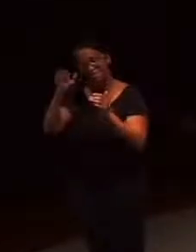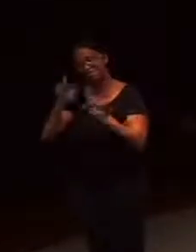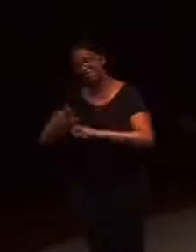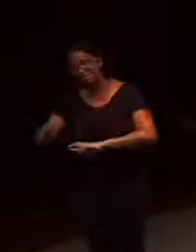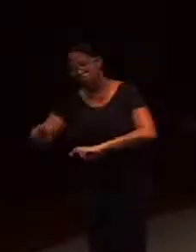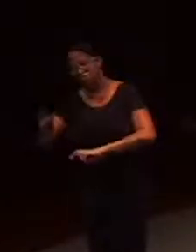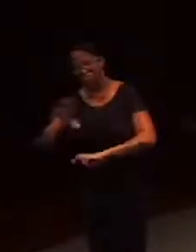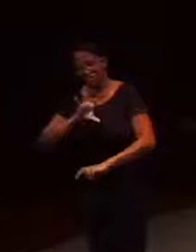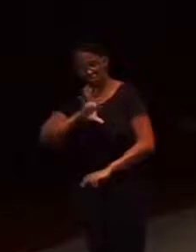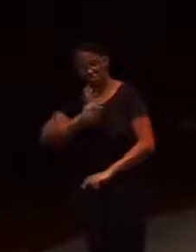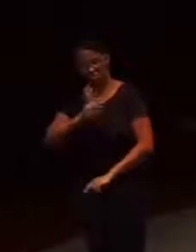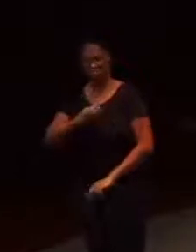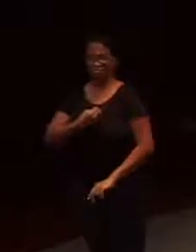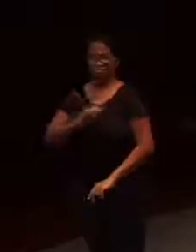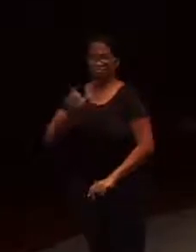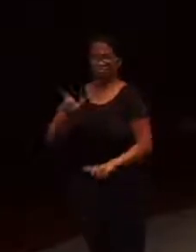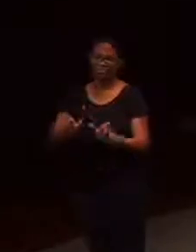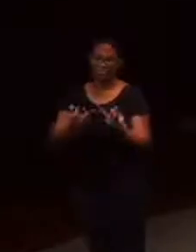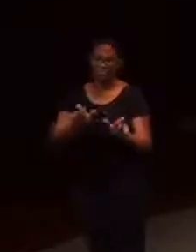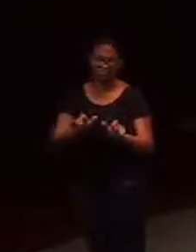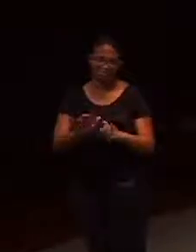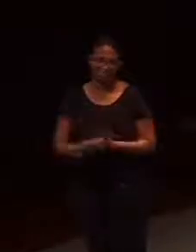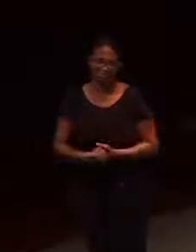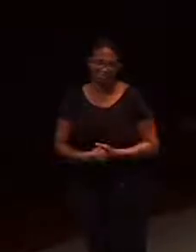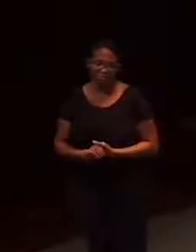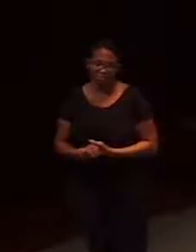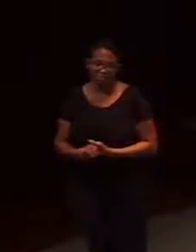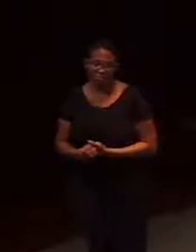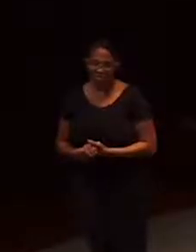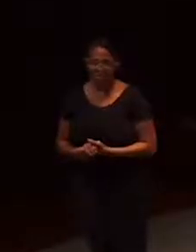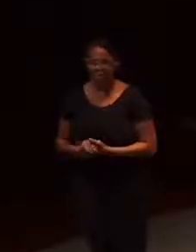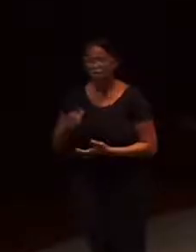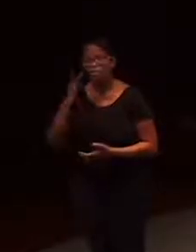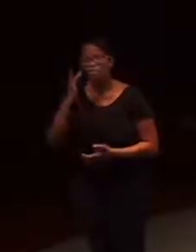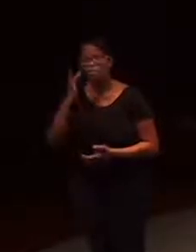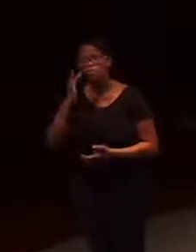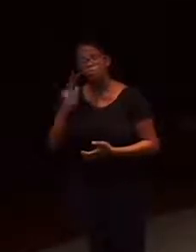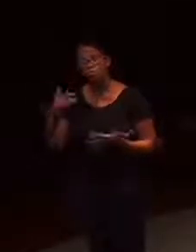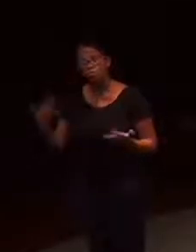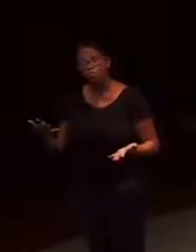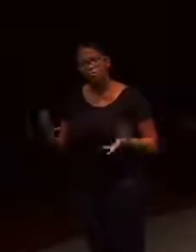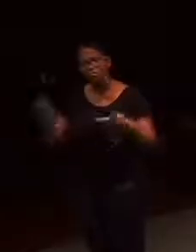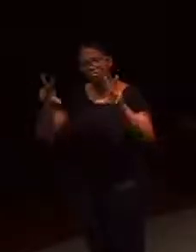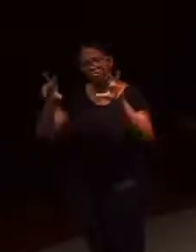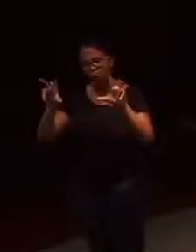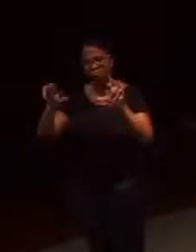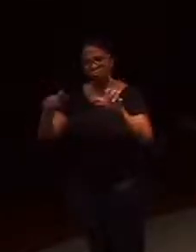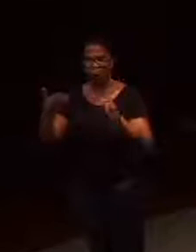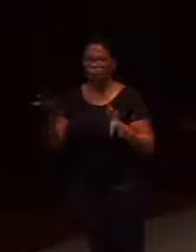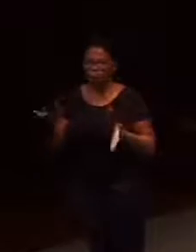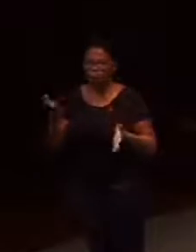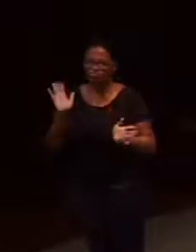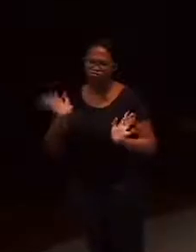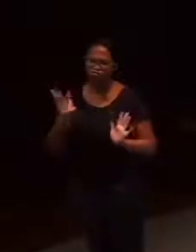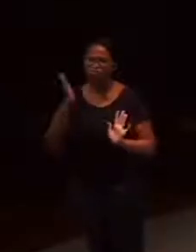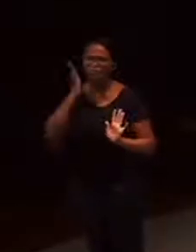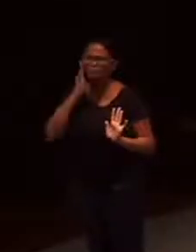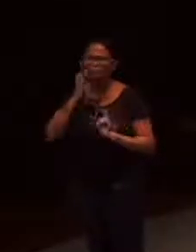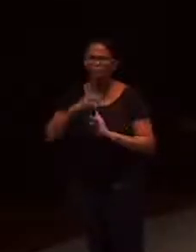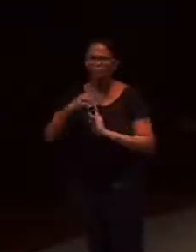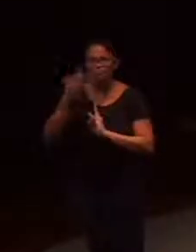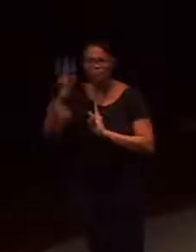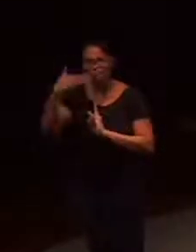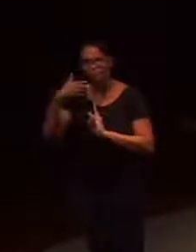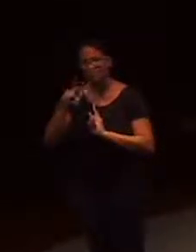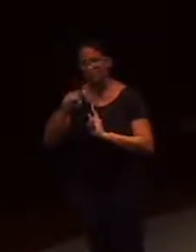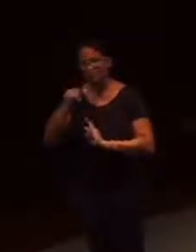pela vida, né? E eu acho que uma questão que está colocada para nós, e essa é uma necessidade, na hora que